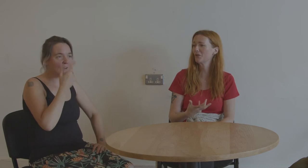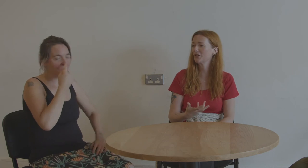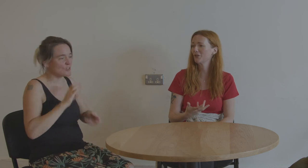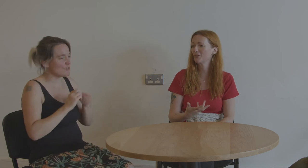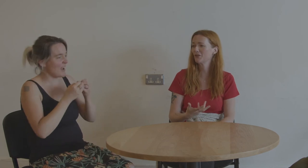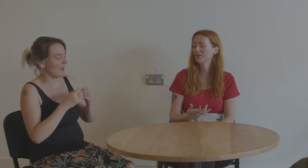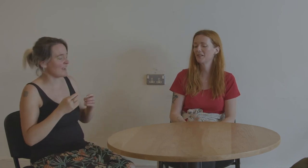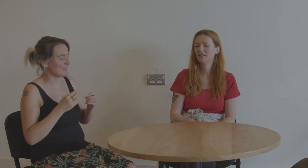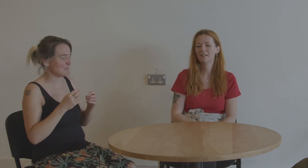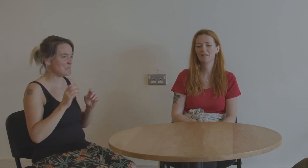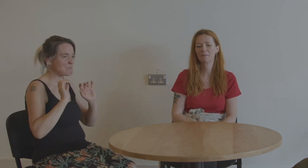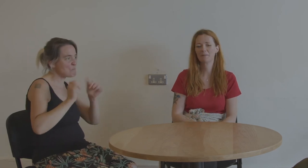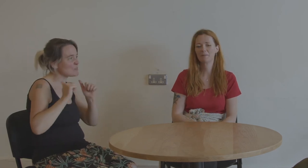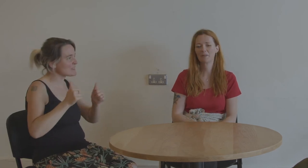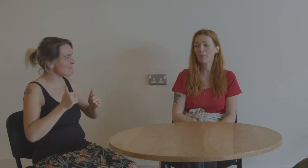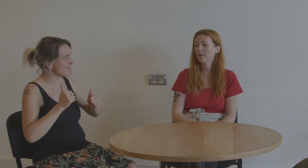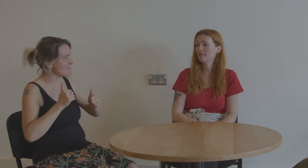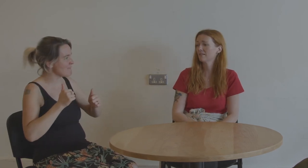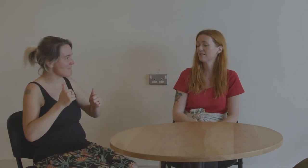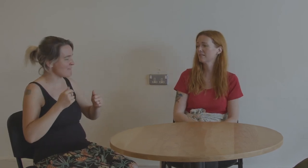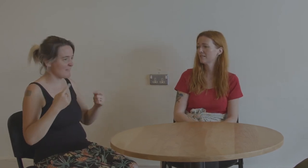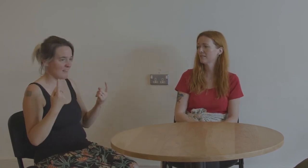hynny hynny.